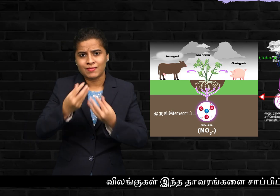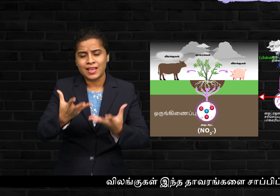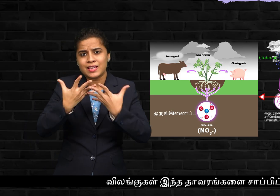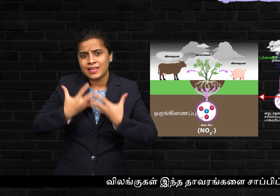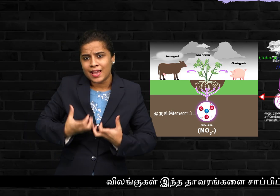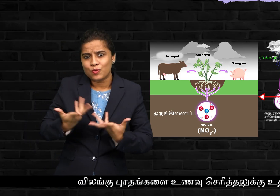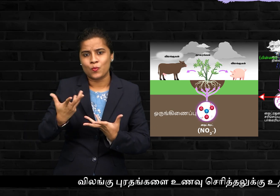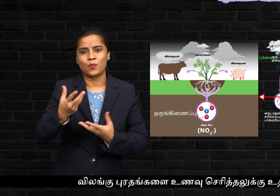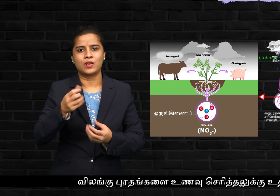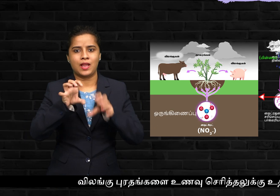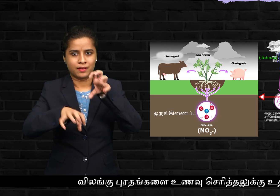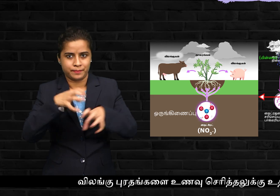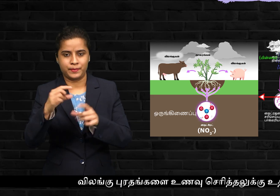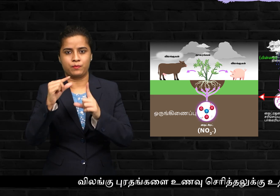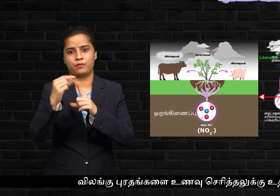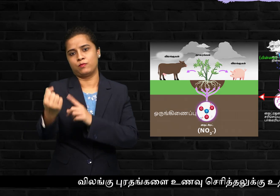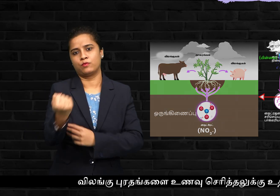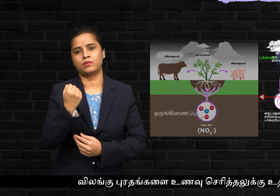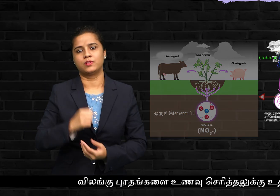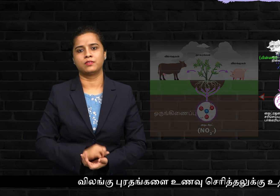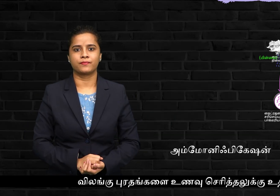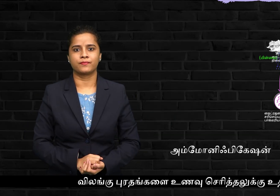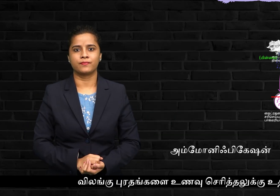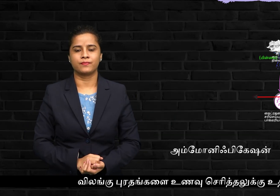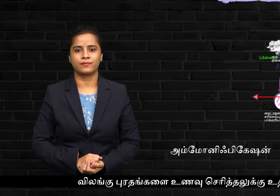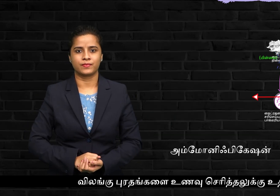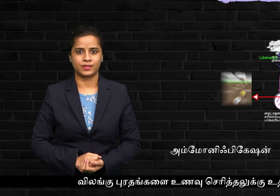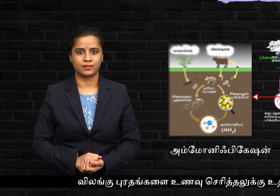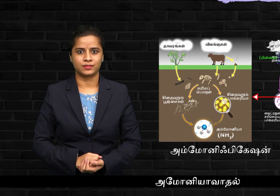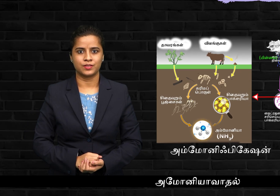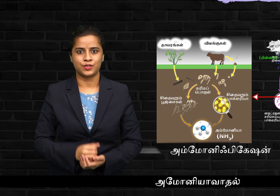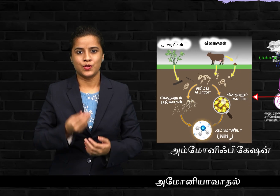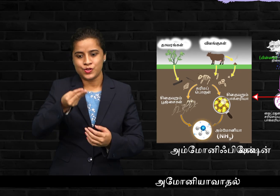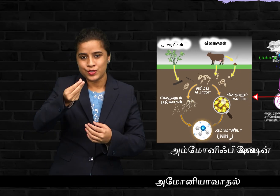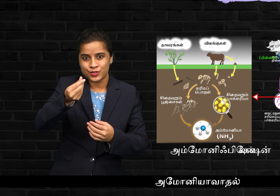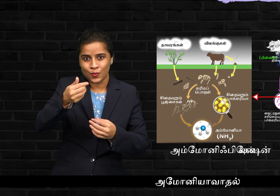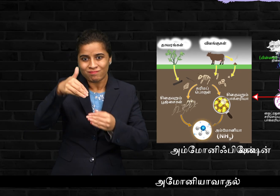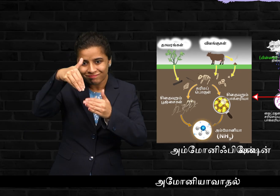சாப்பிட்டு விலங்கு புரதங்களை உணவு செரித்தலுக்கு உதவுகிறது. அமோனியாவதல்.